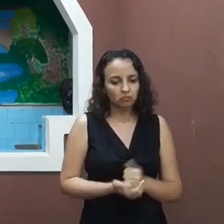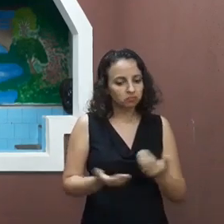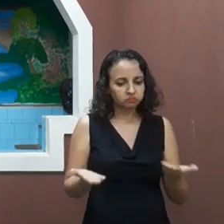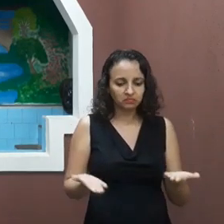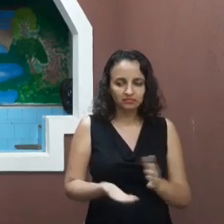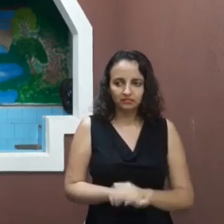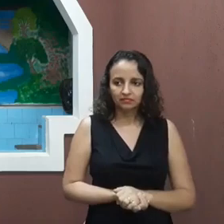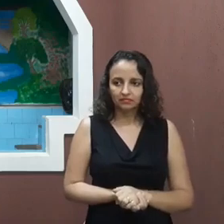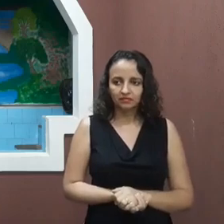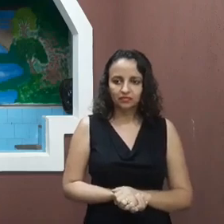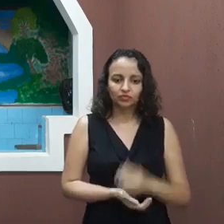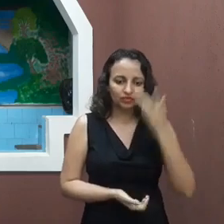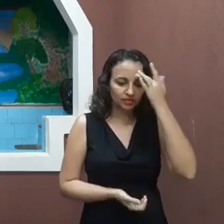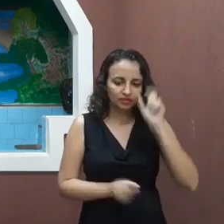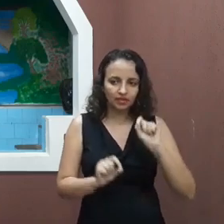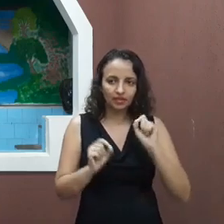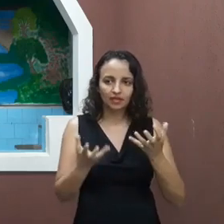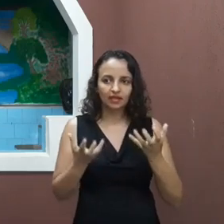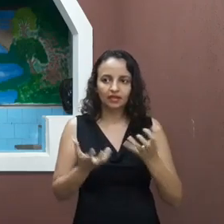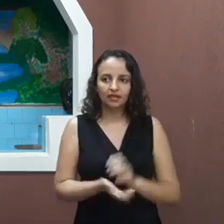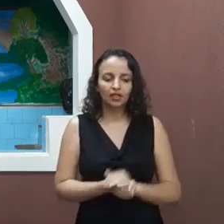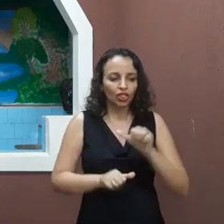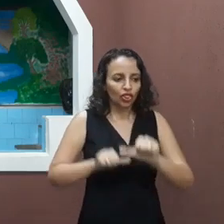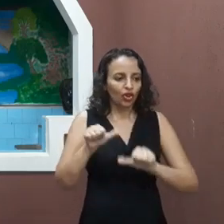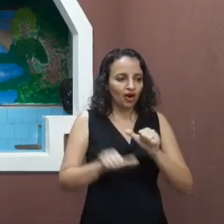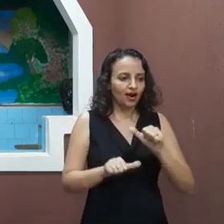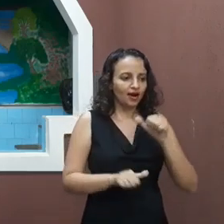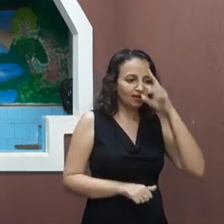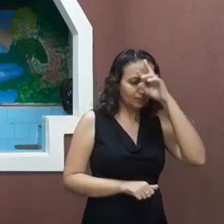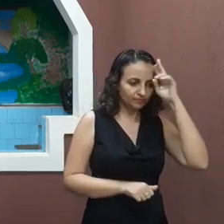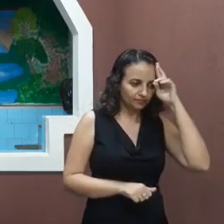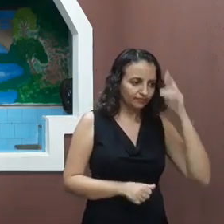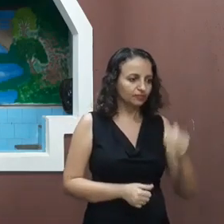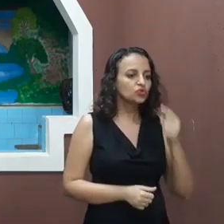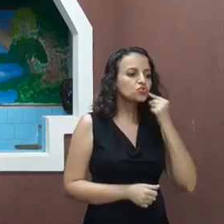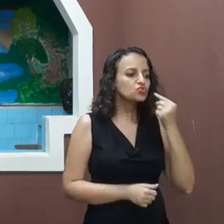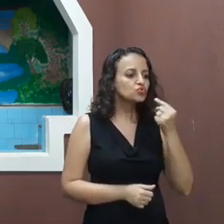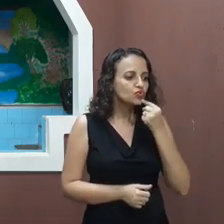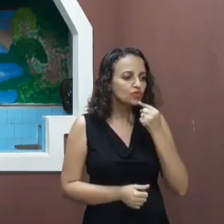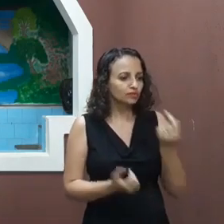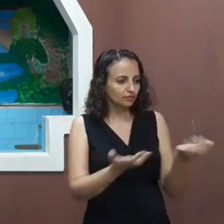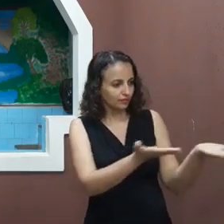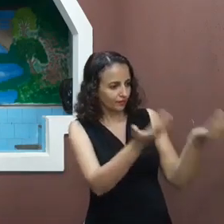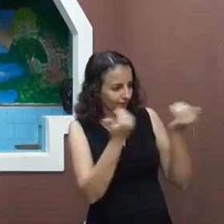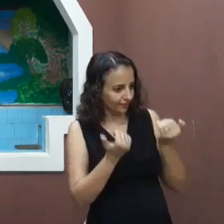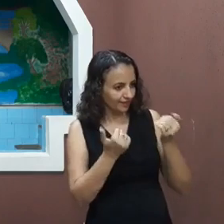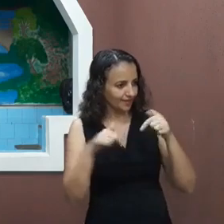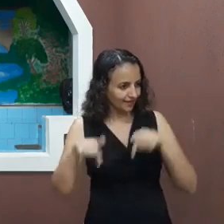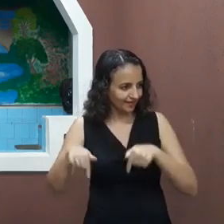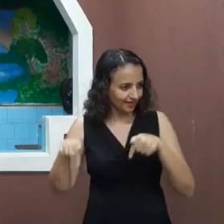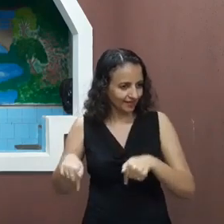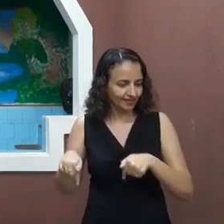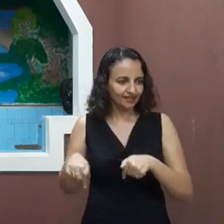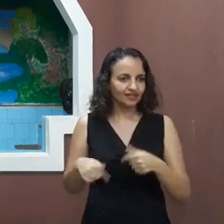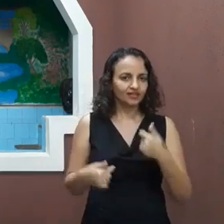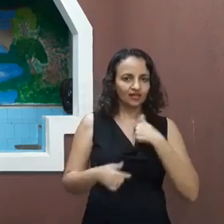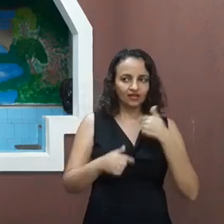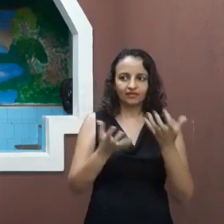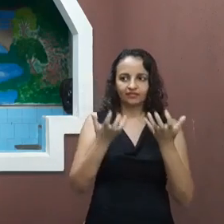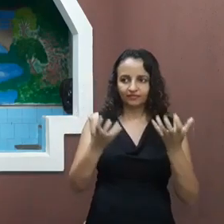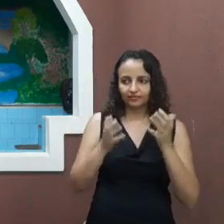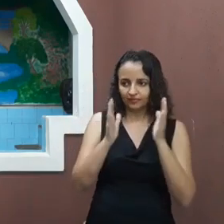né? Fazer favor? Rafinha, troca ali com a Rosane. Eu queria convidar os surdos para vir aqui à frente. Quero fazer uma oração